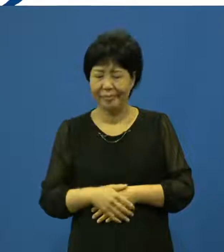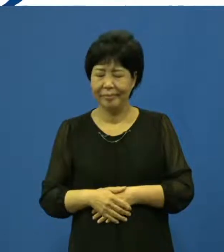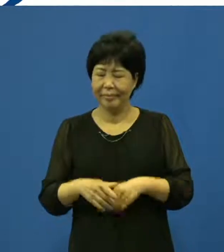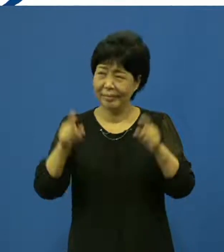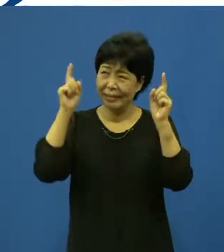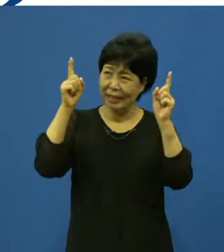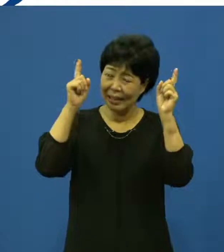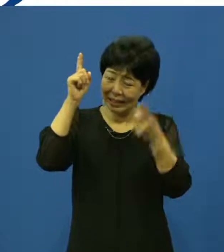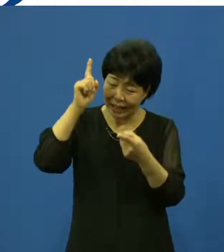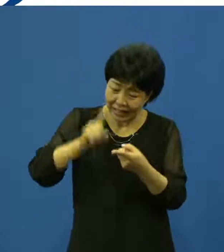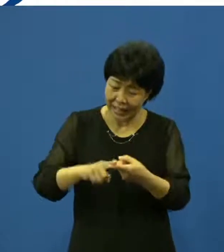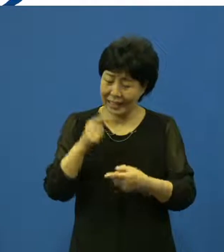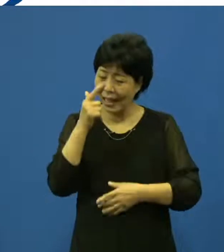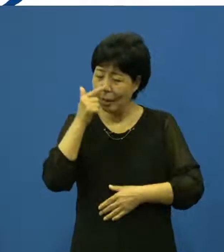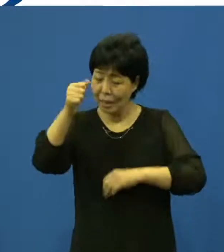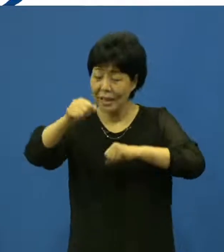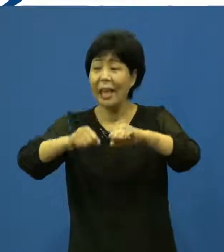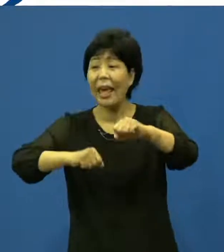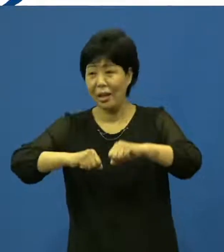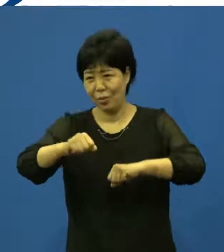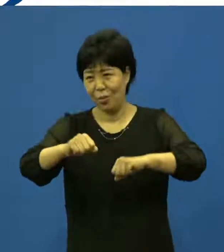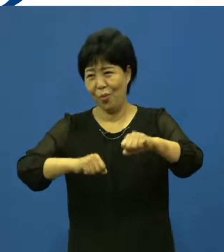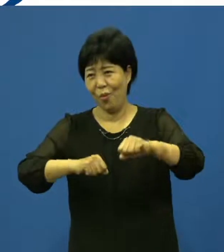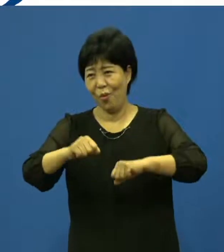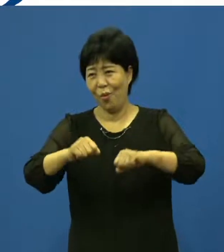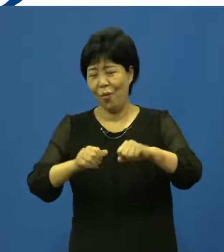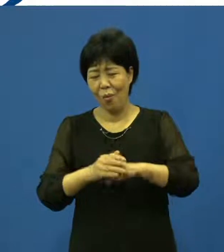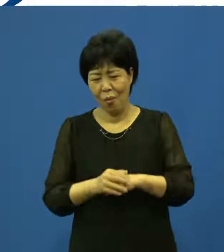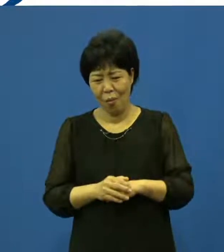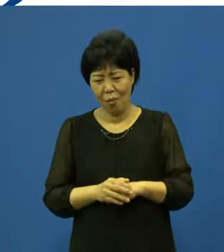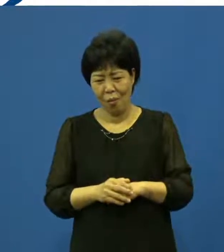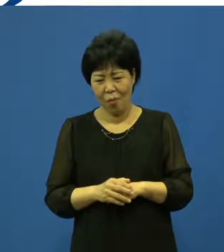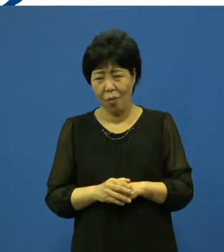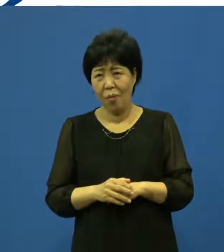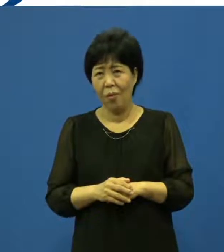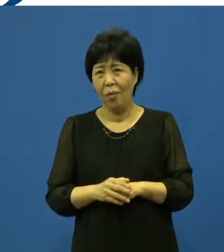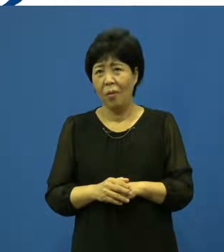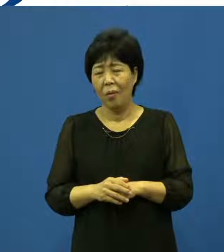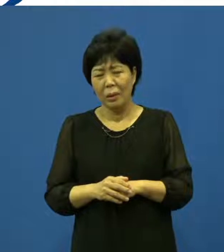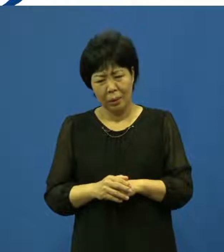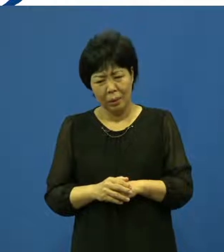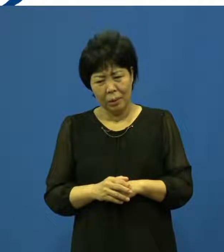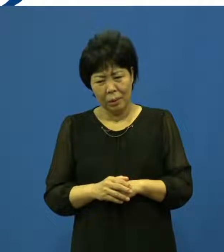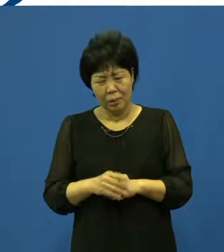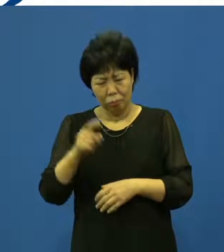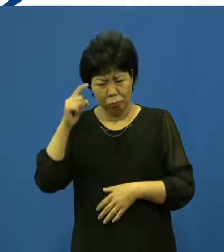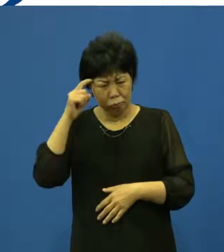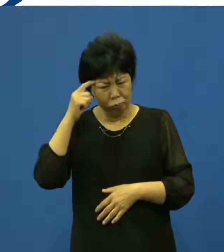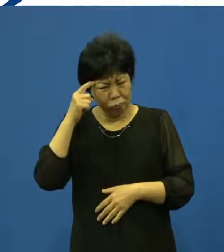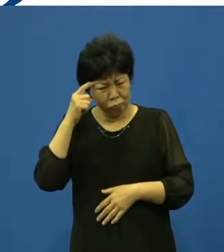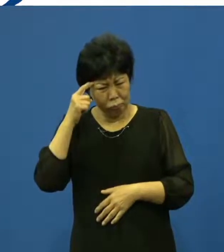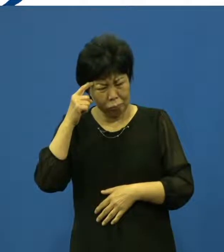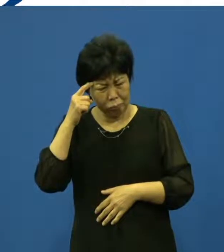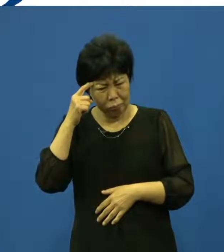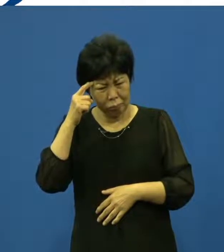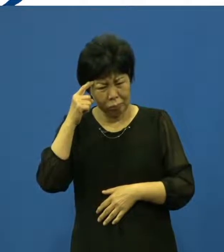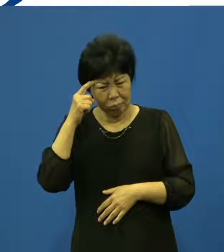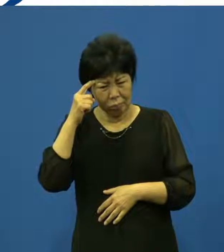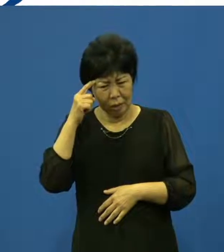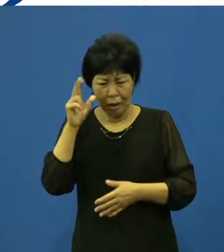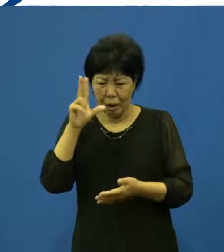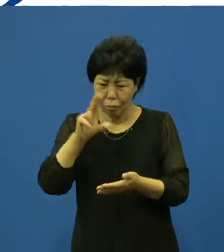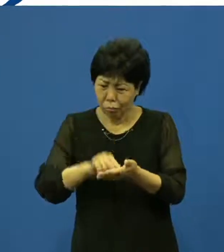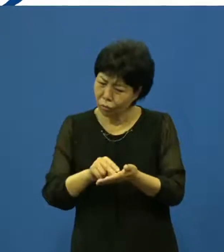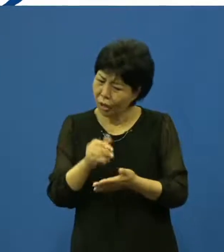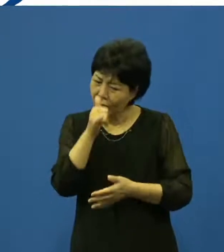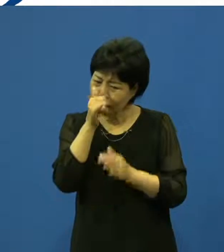행위가 아픈, 말도 안 되는, 인지장애가 있는 자처럼, 바보처럼